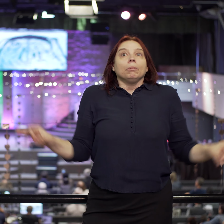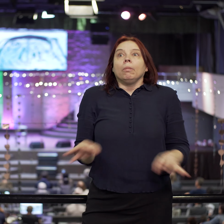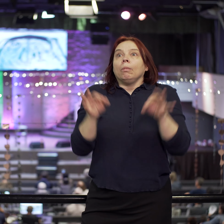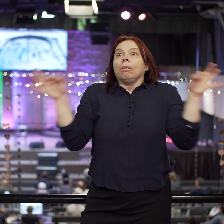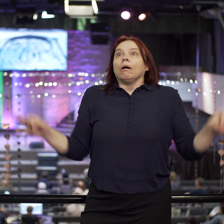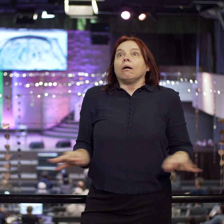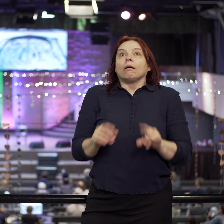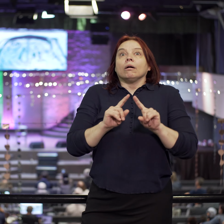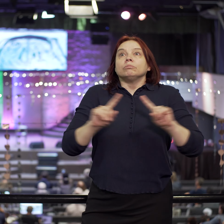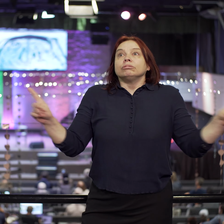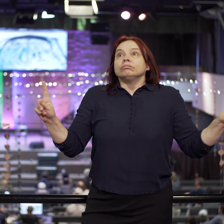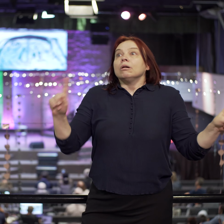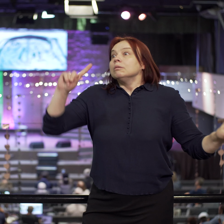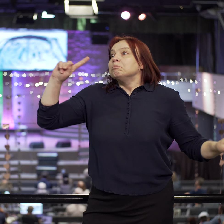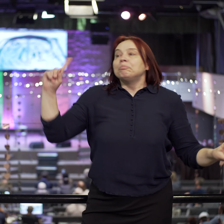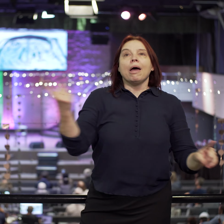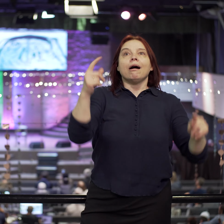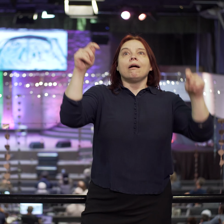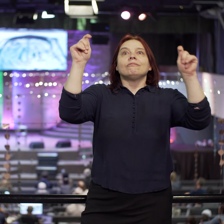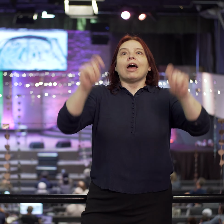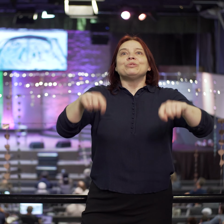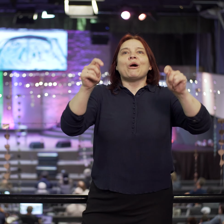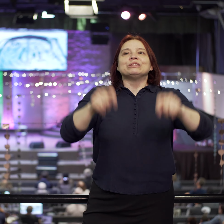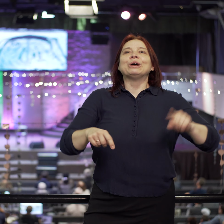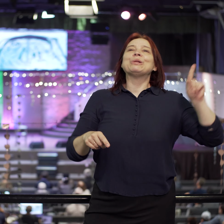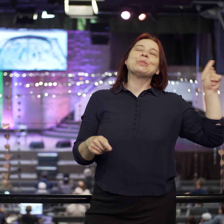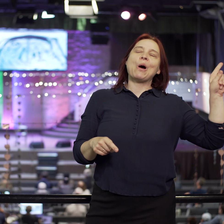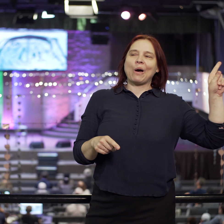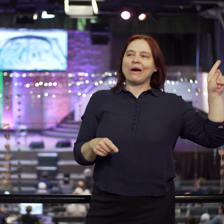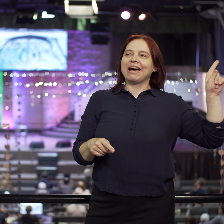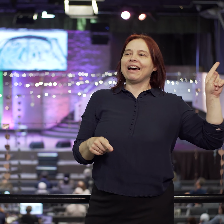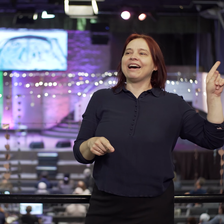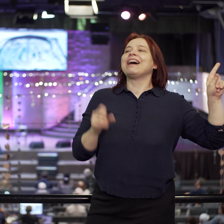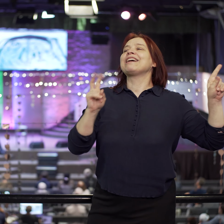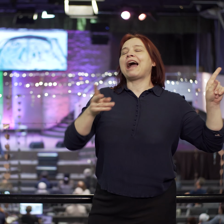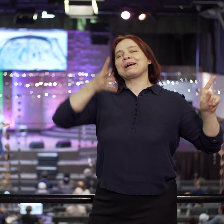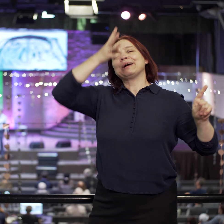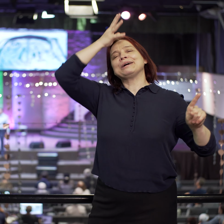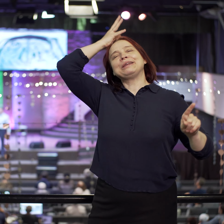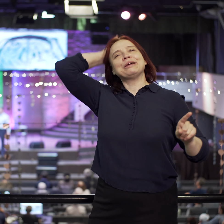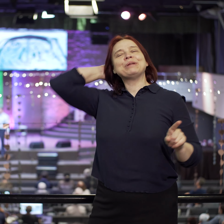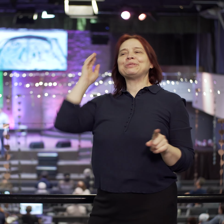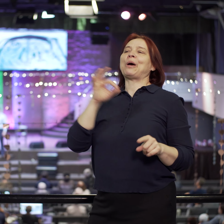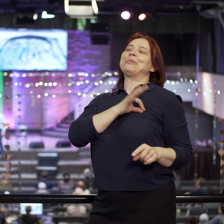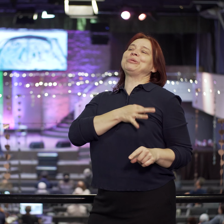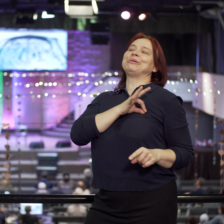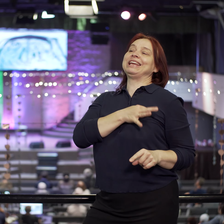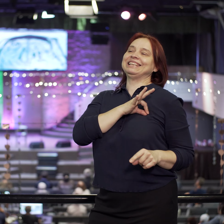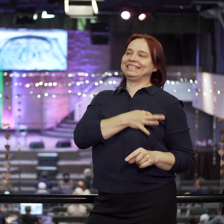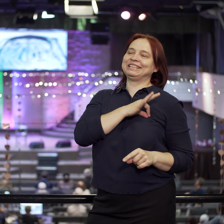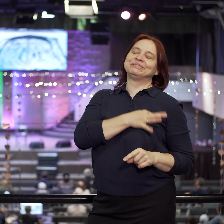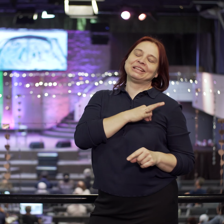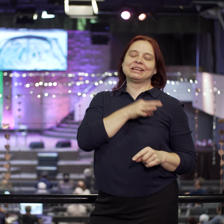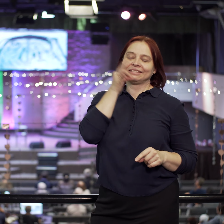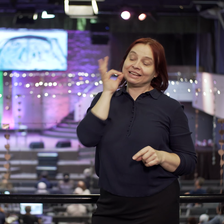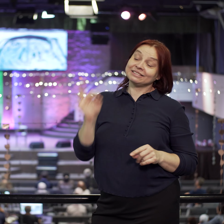по молитве. Но он был, как любой римлян, хороший юрист. И